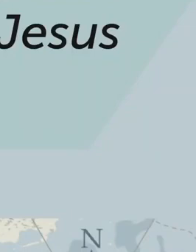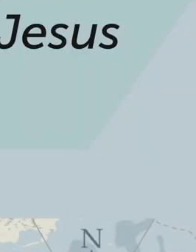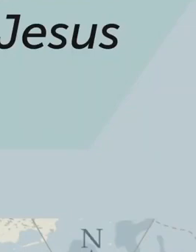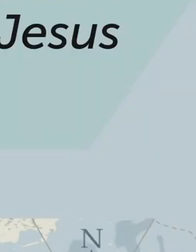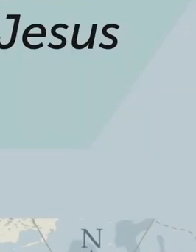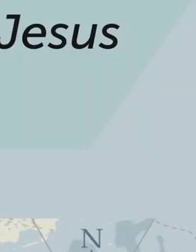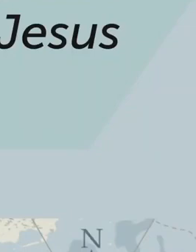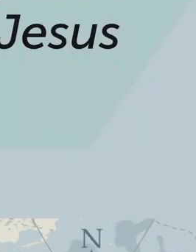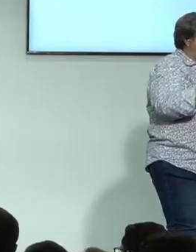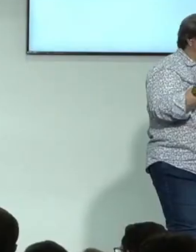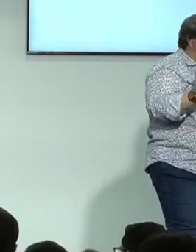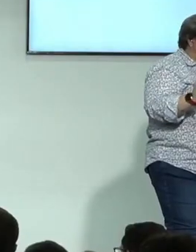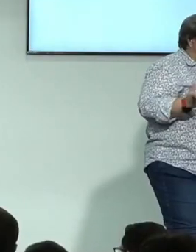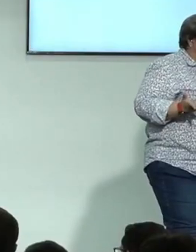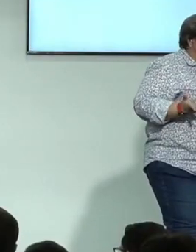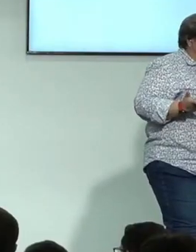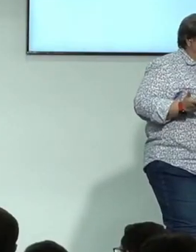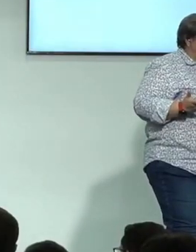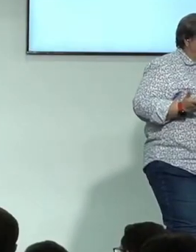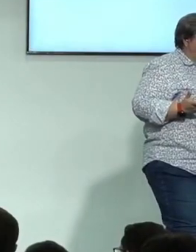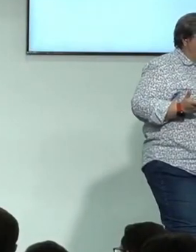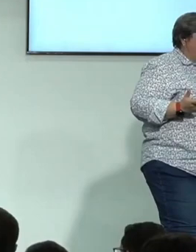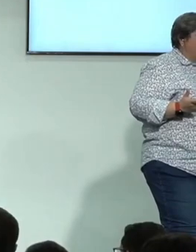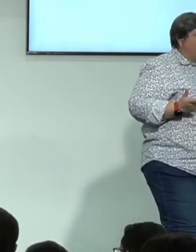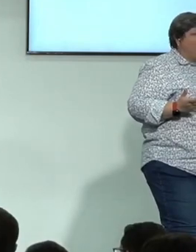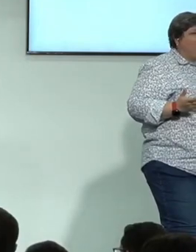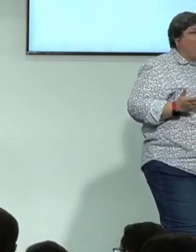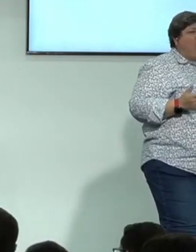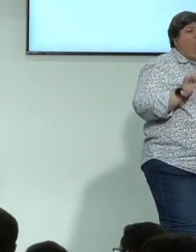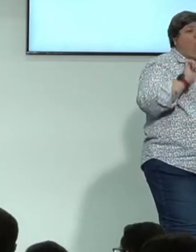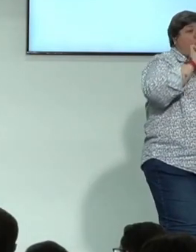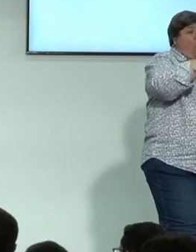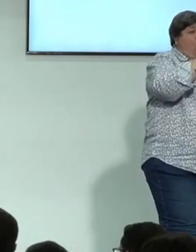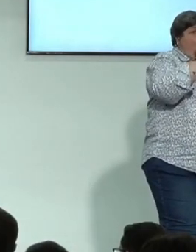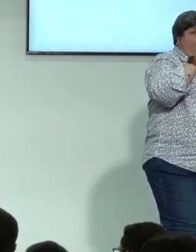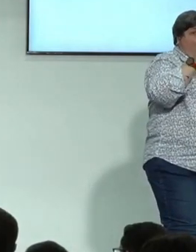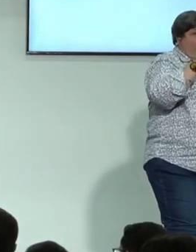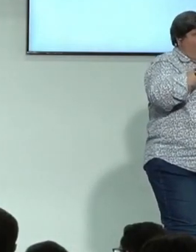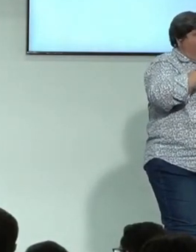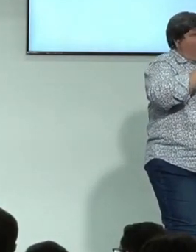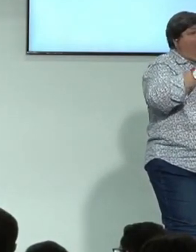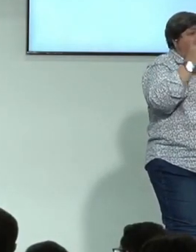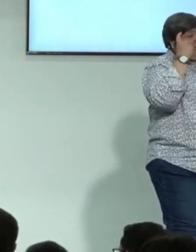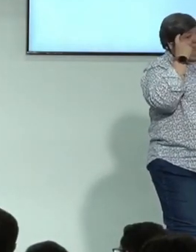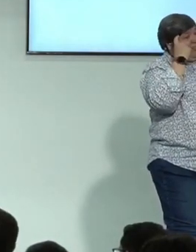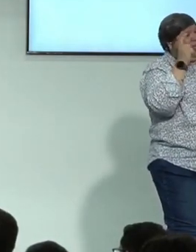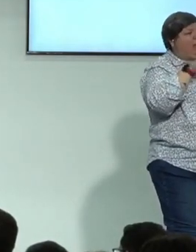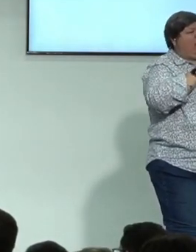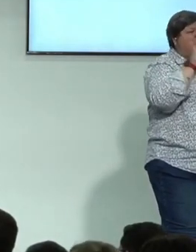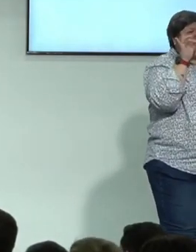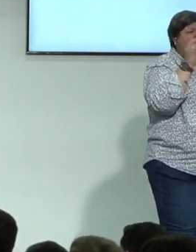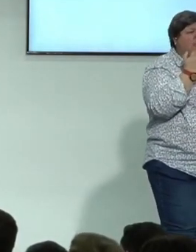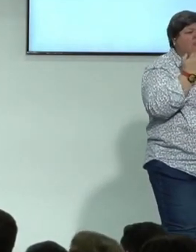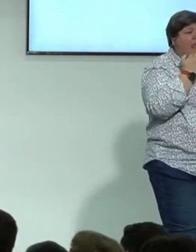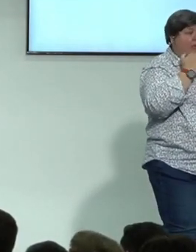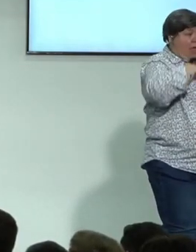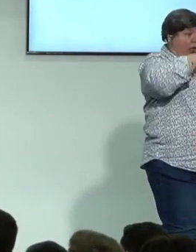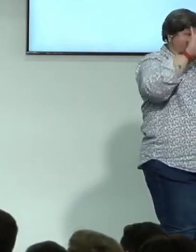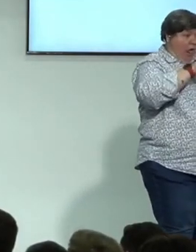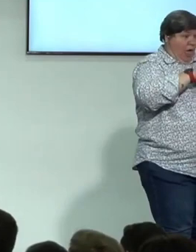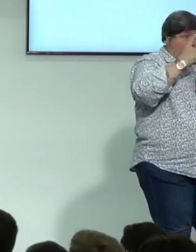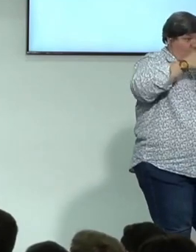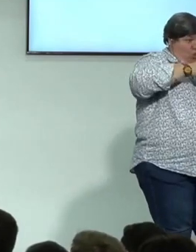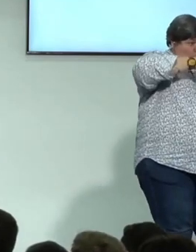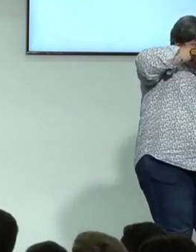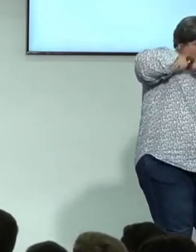was. Nou, wie gaan daai gesindheid kies? Moet die Heilige Gees dit op my